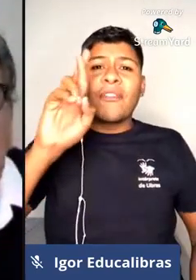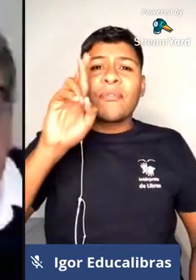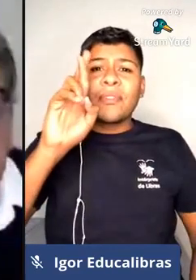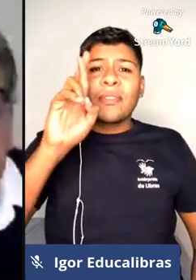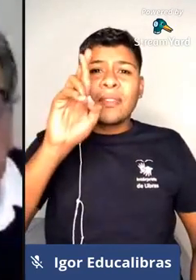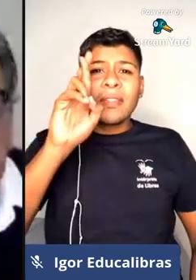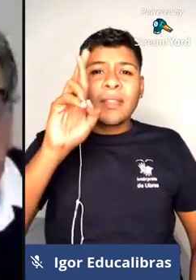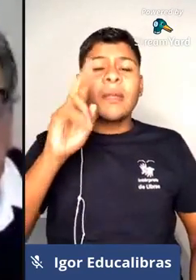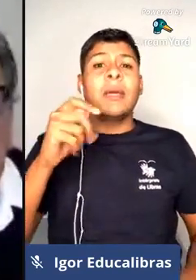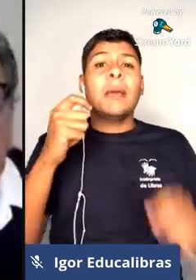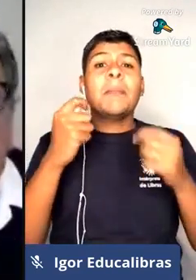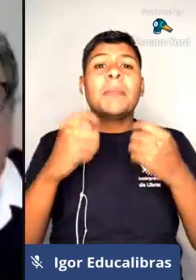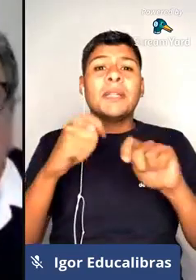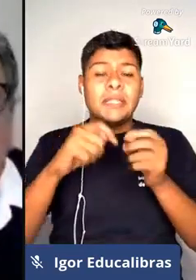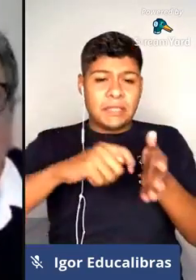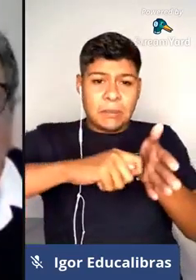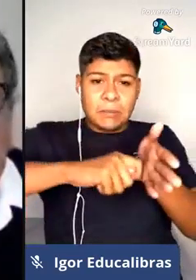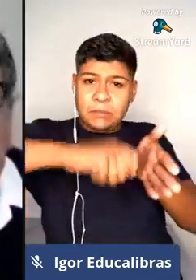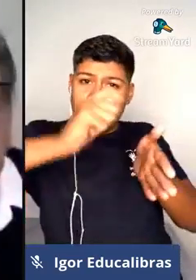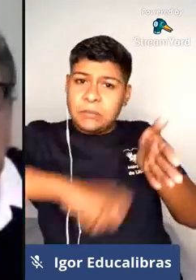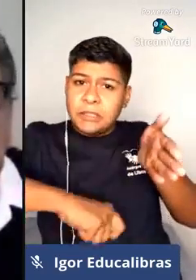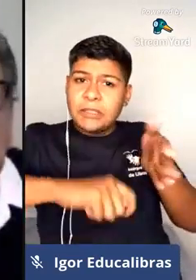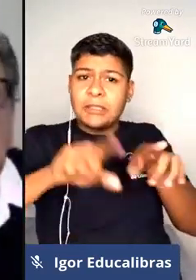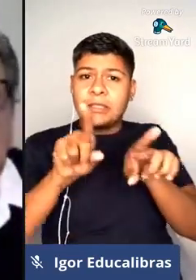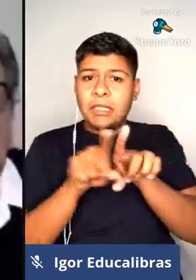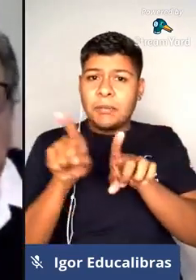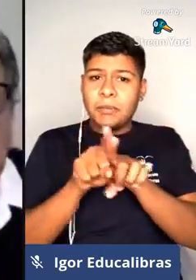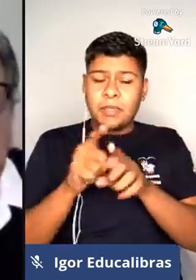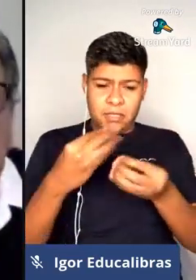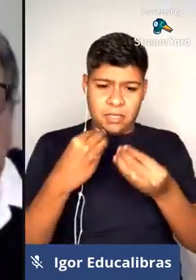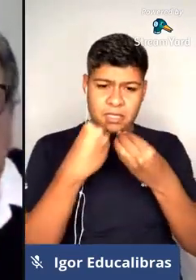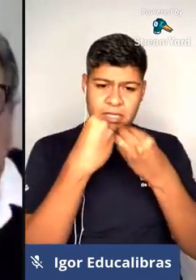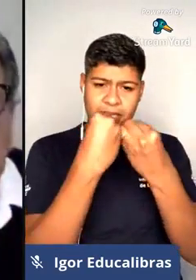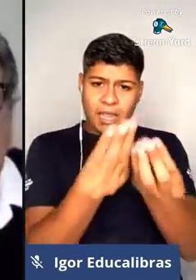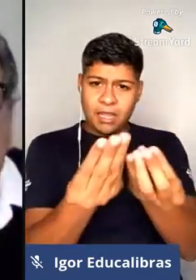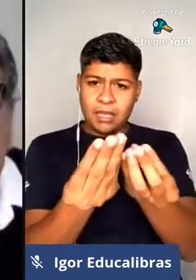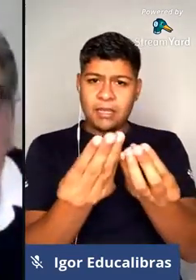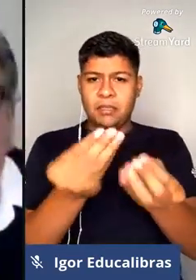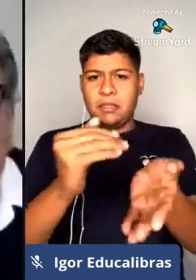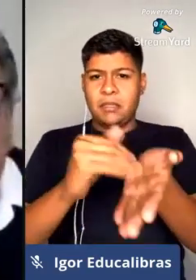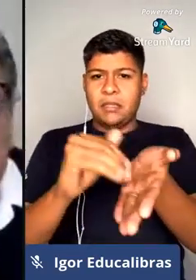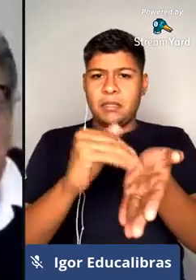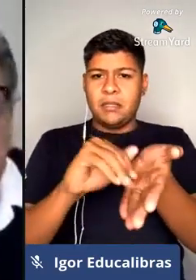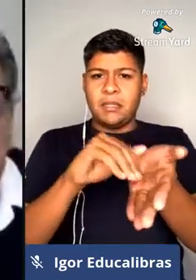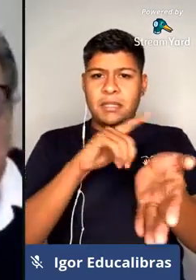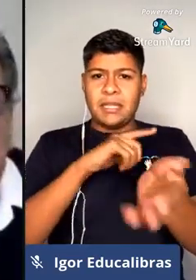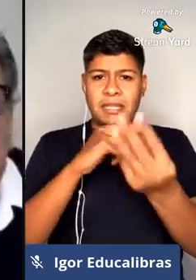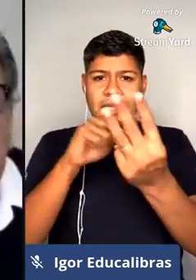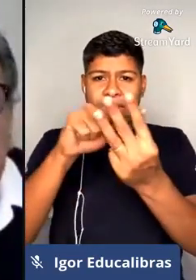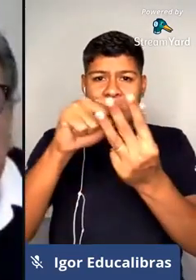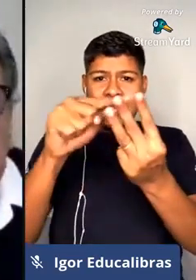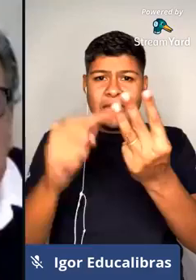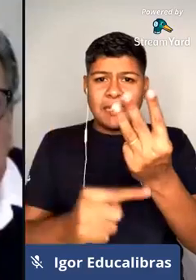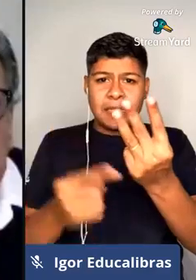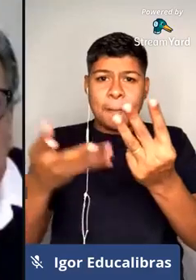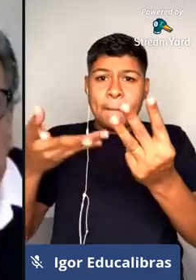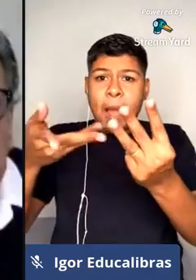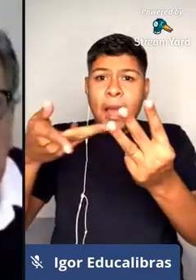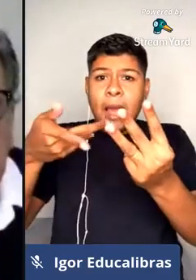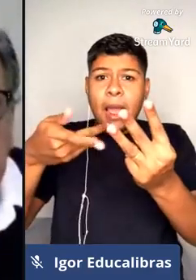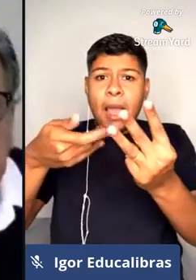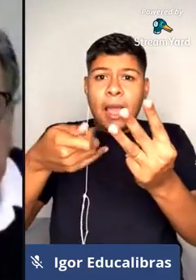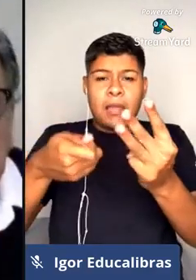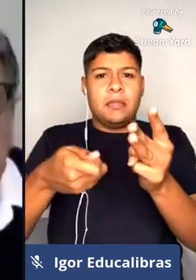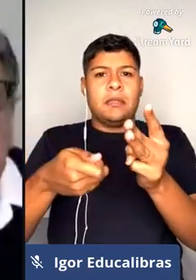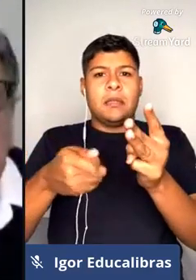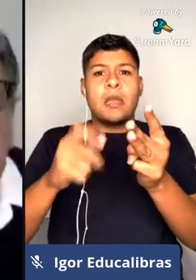a gente precisa assinar também os documentos para levar ao secretário, né? Então, tem 3 portarias, para mim, emblemáticas,